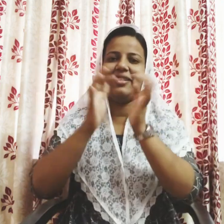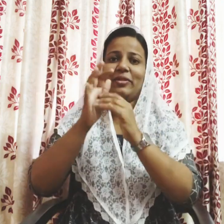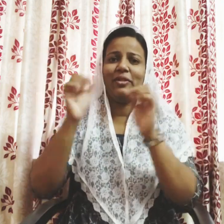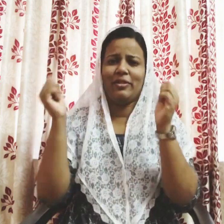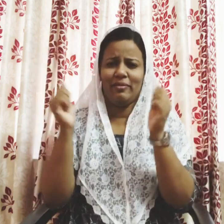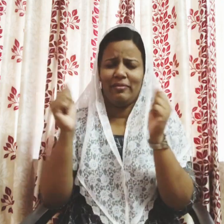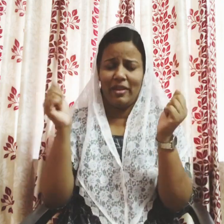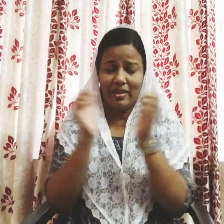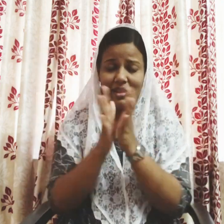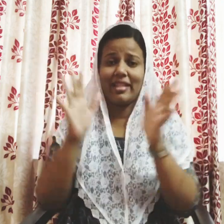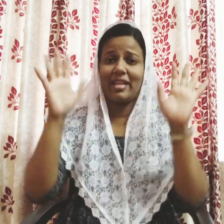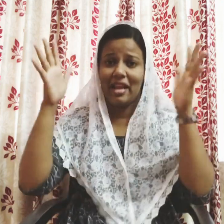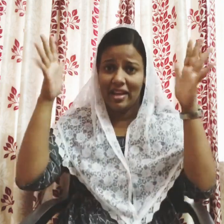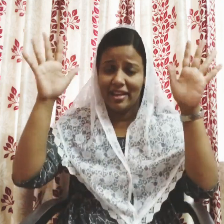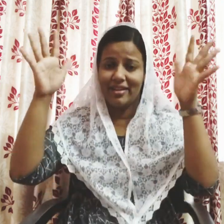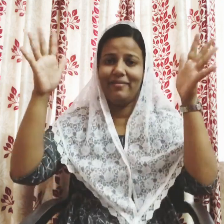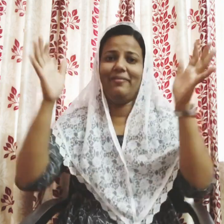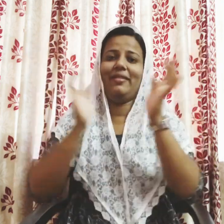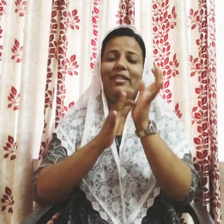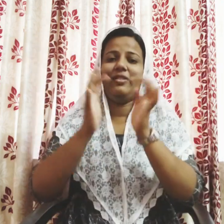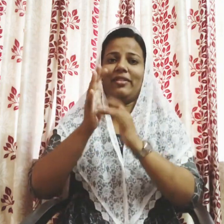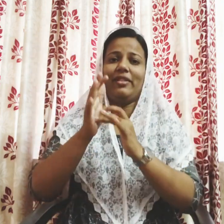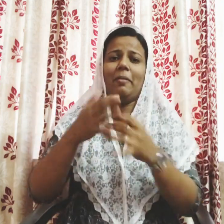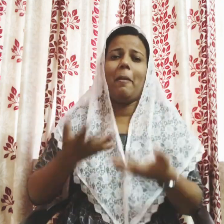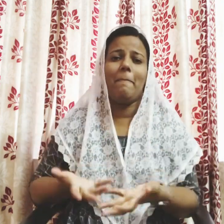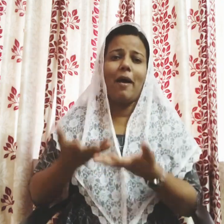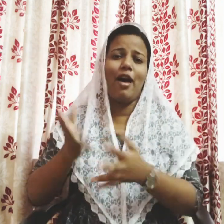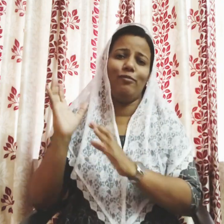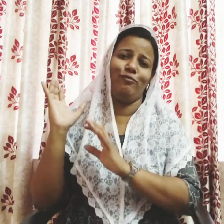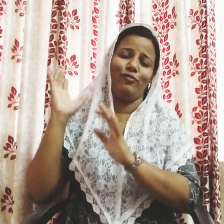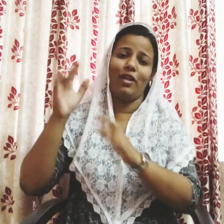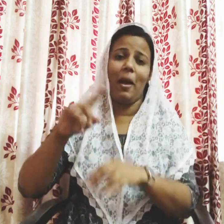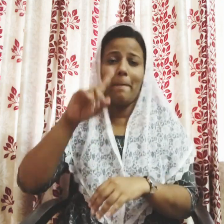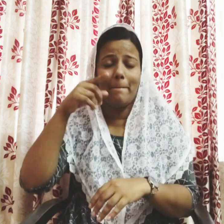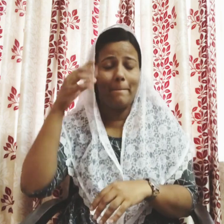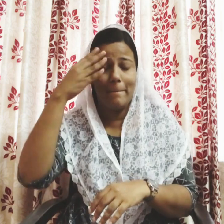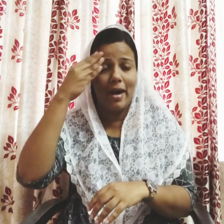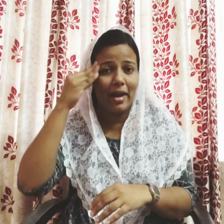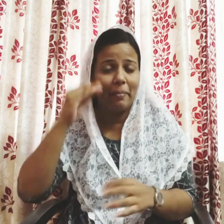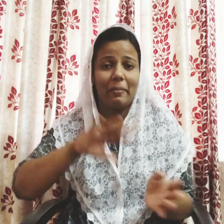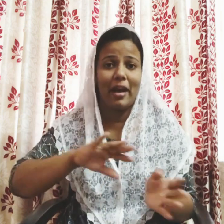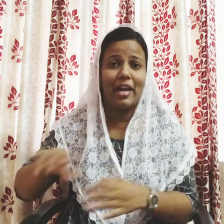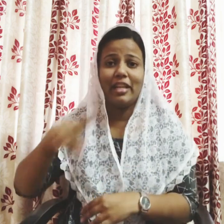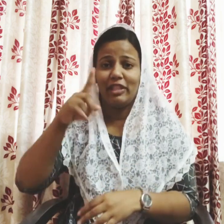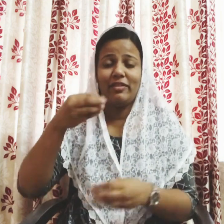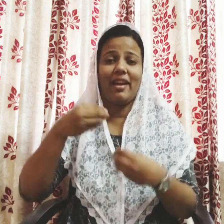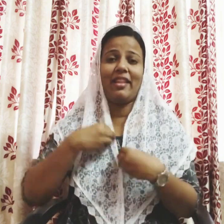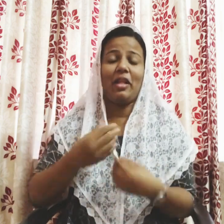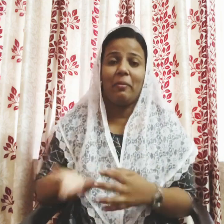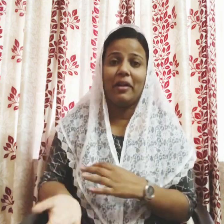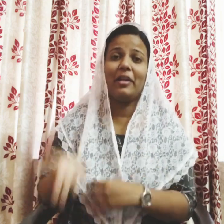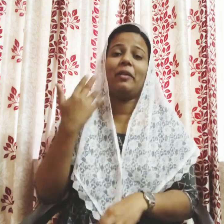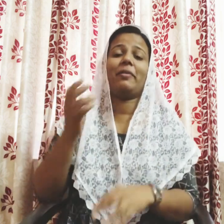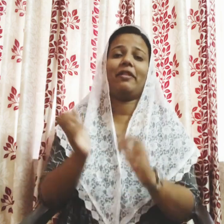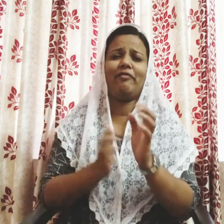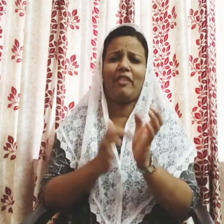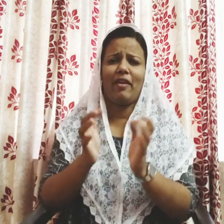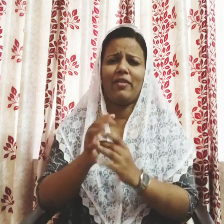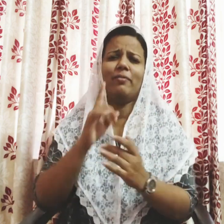ഒന്ന് ശക്തമായിട്ട് അടിച്ചിട്ട് അവൻ നാൾതോറും നമ്മുടെ ഭാരങ്ങളെ ചുമക്കുന്ന, മരണത്തിൽ നിന്ന് നമ്മളെ വിടുവിക്കുന്ന, നമ്മളെ ഉദ്ധരിക്കുന്ന, ഹല്ലേലൂയ, ആ ദൈവത്തിന്